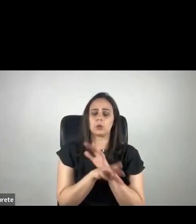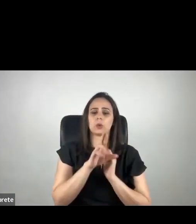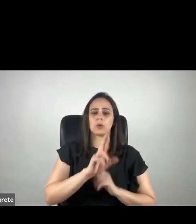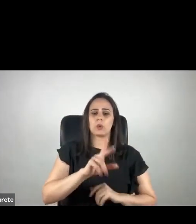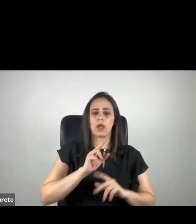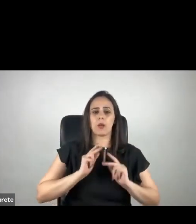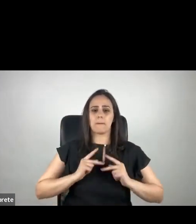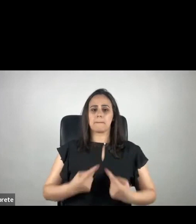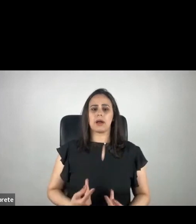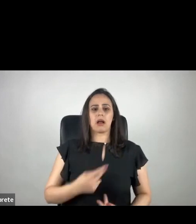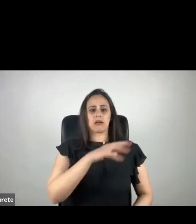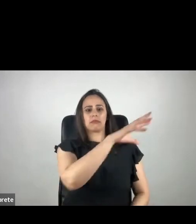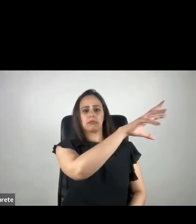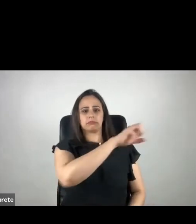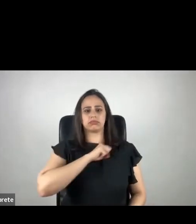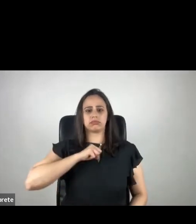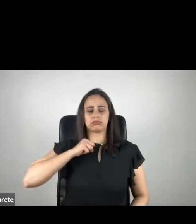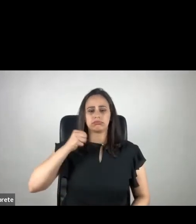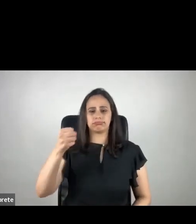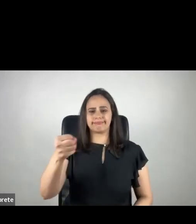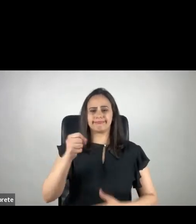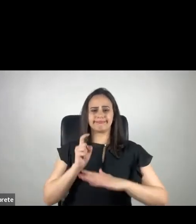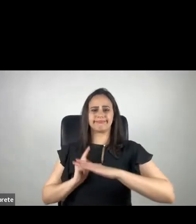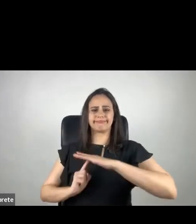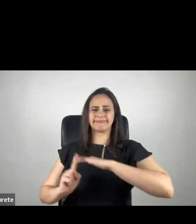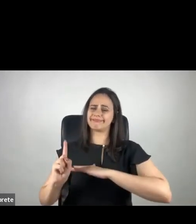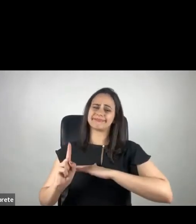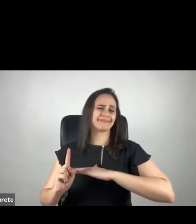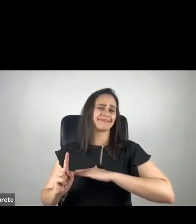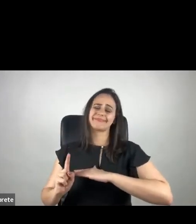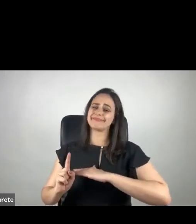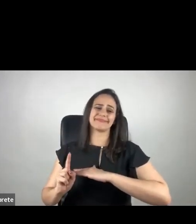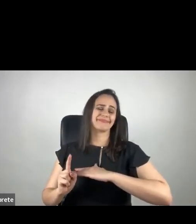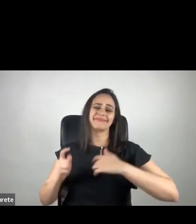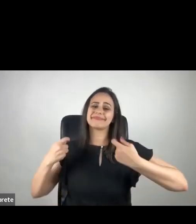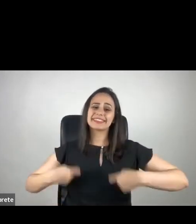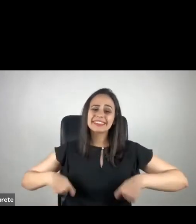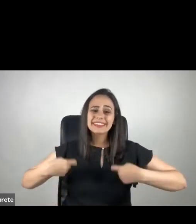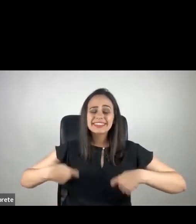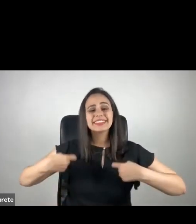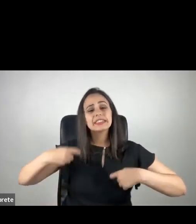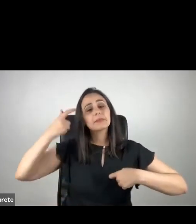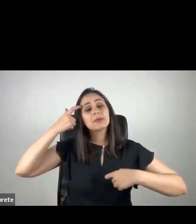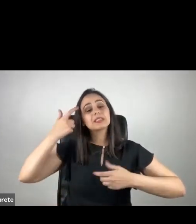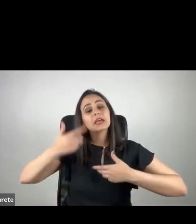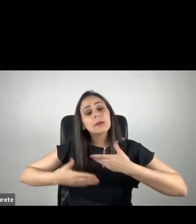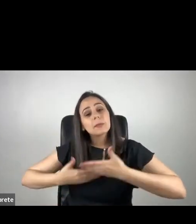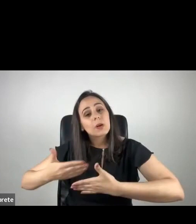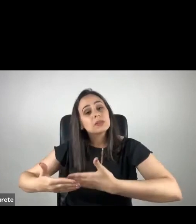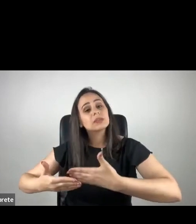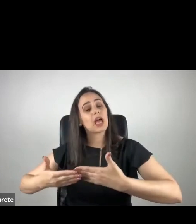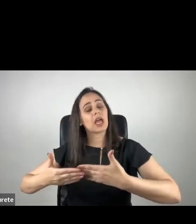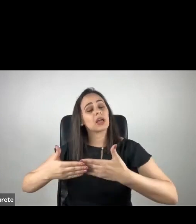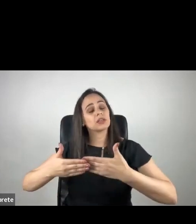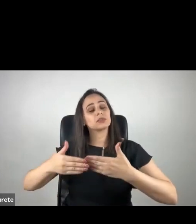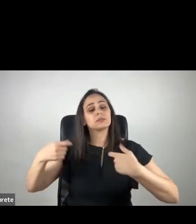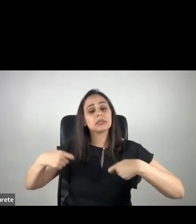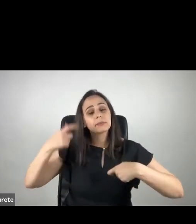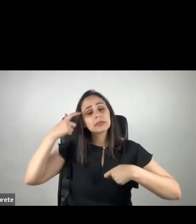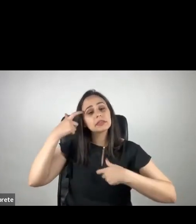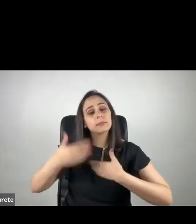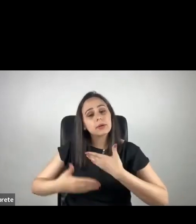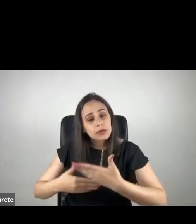ser humano, beleza, vou passar num avatar. É sim pensar nos processos e simplificar.